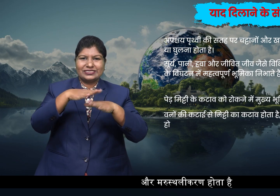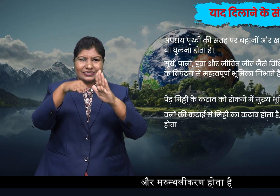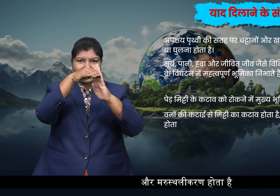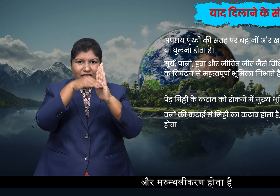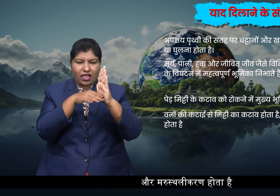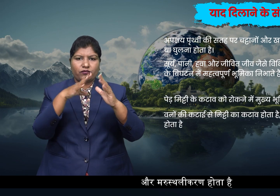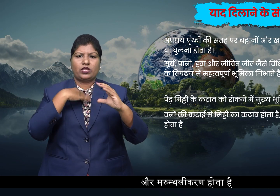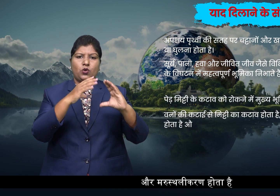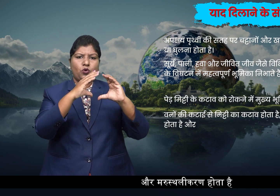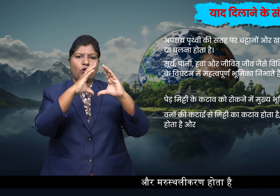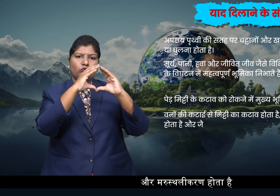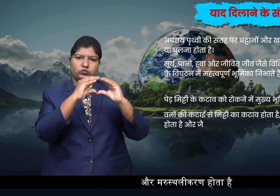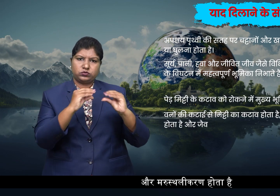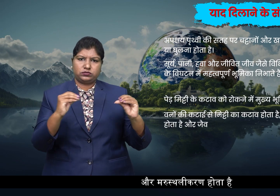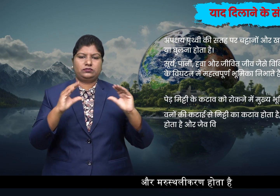और